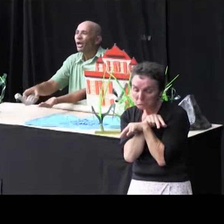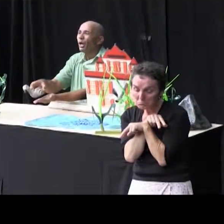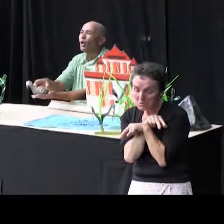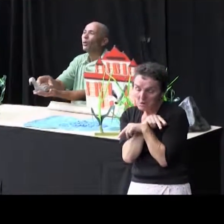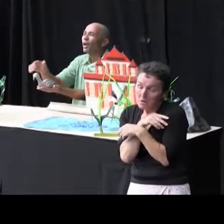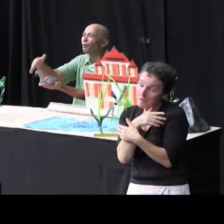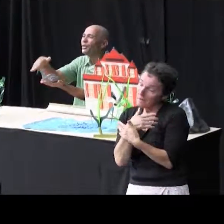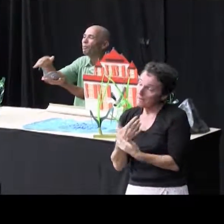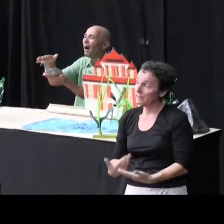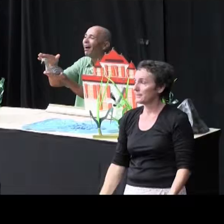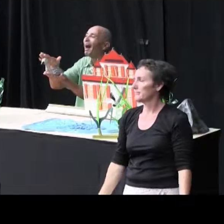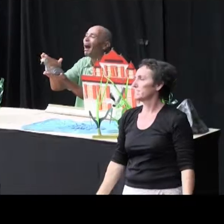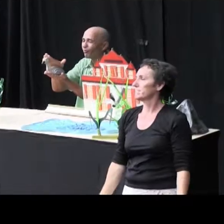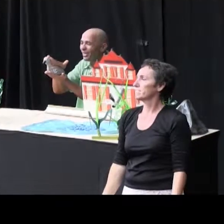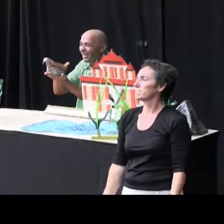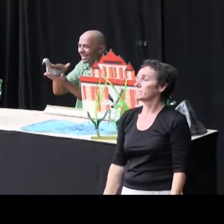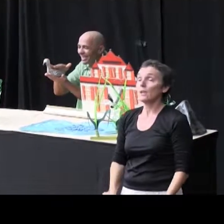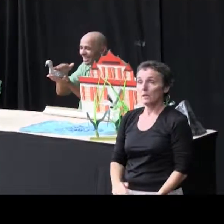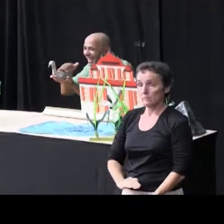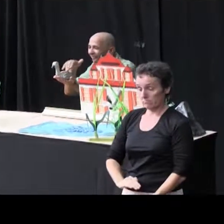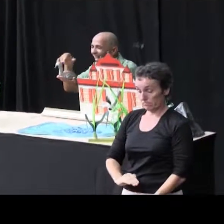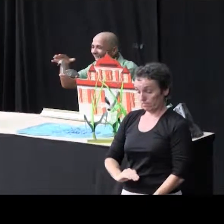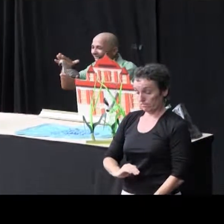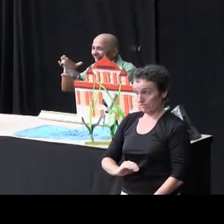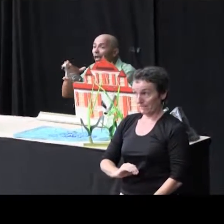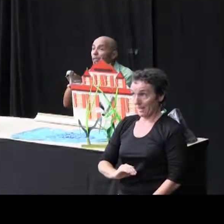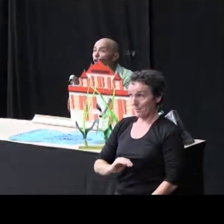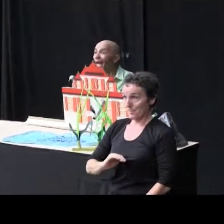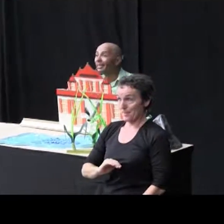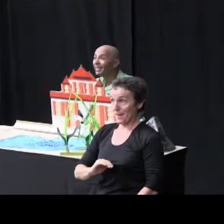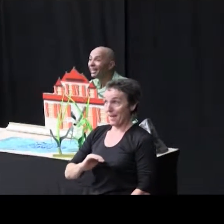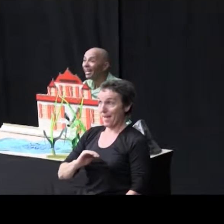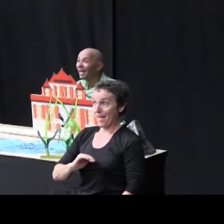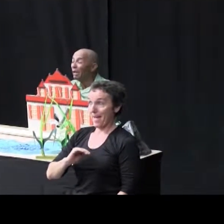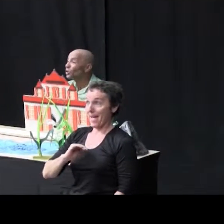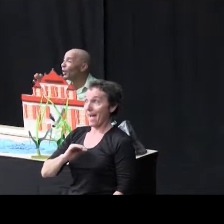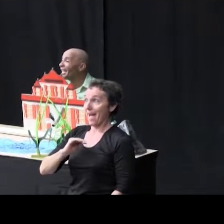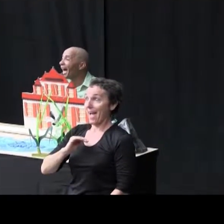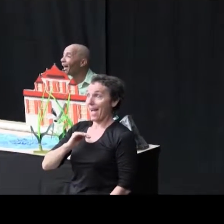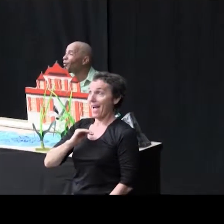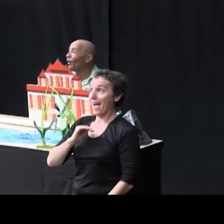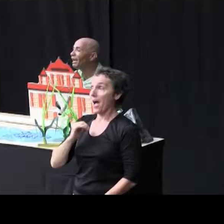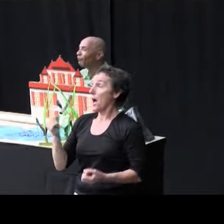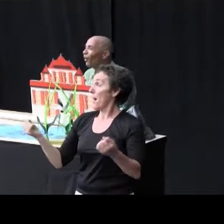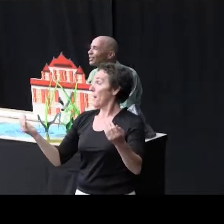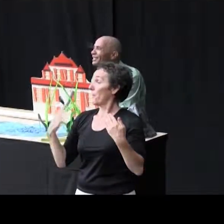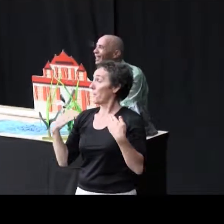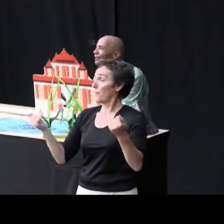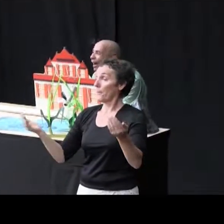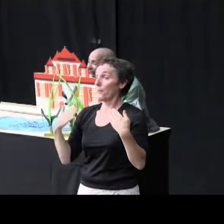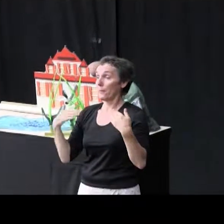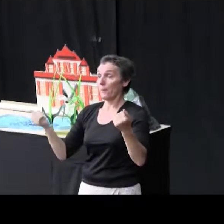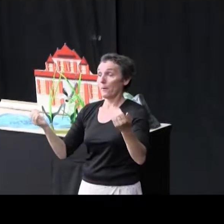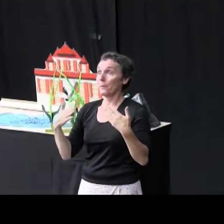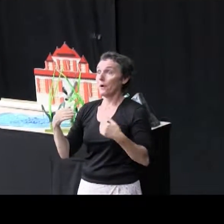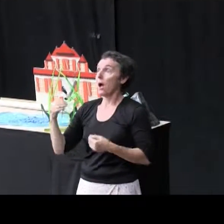Heureusement, le beau temps n'a fini pas à venir. Ah, et soleil là, donne la force du